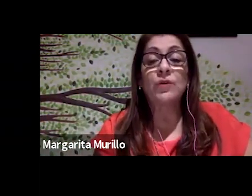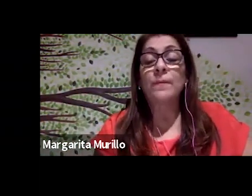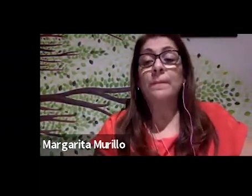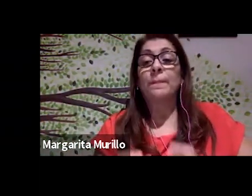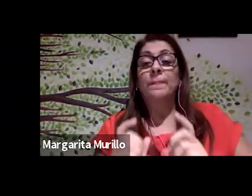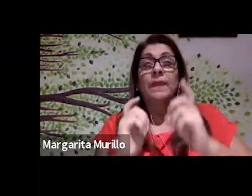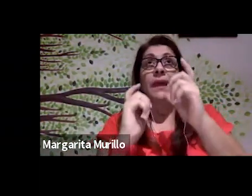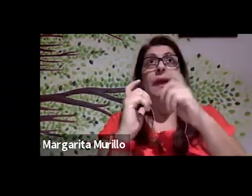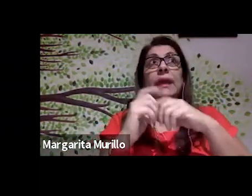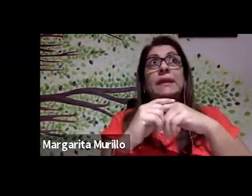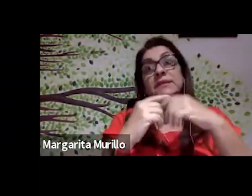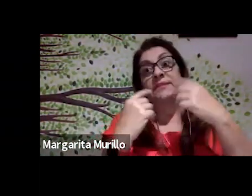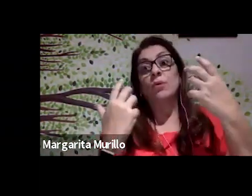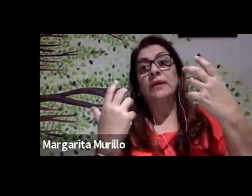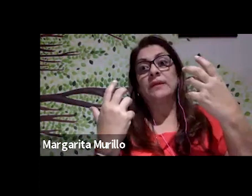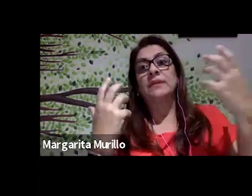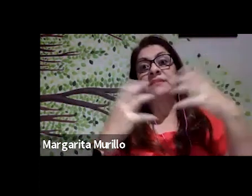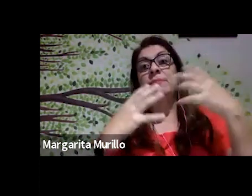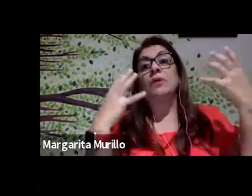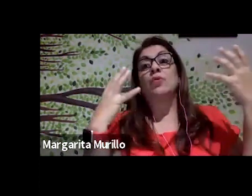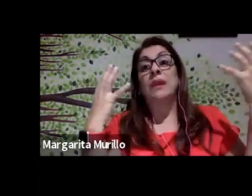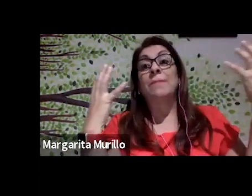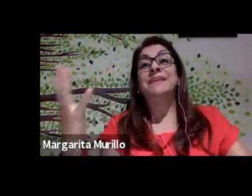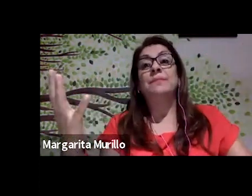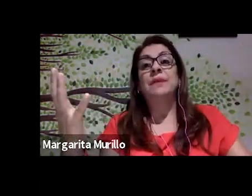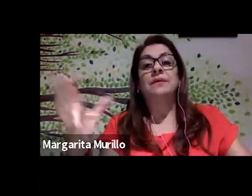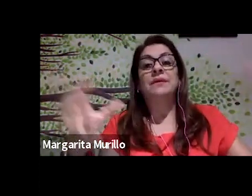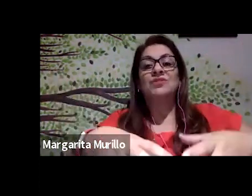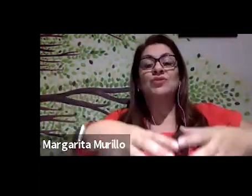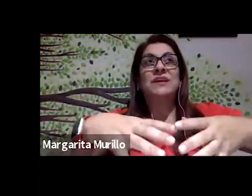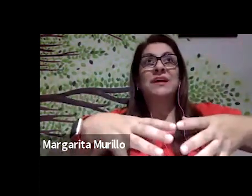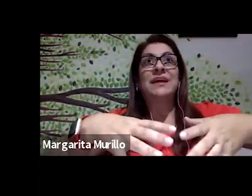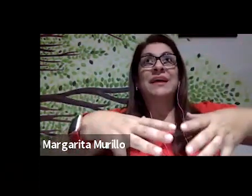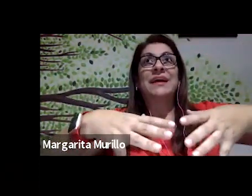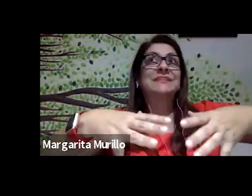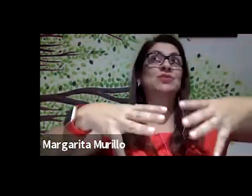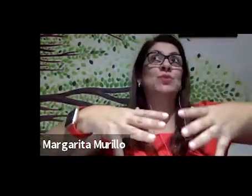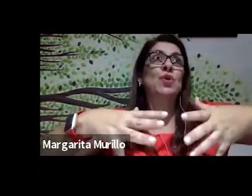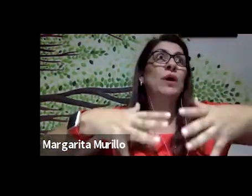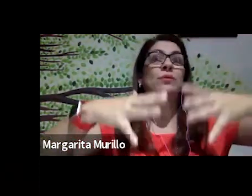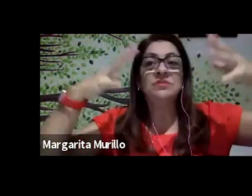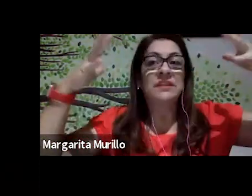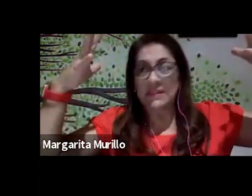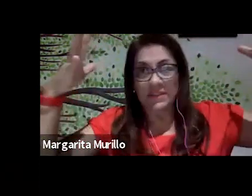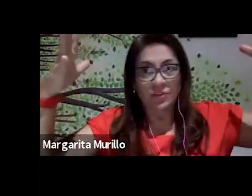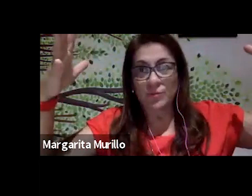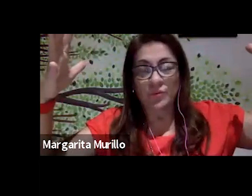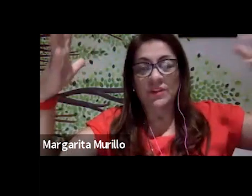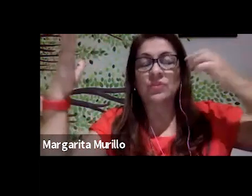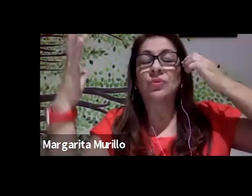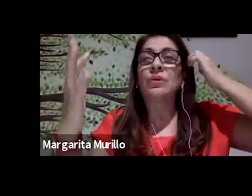cibernético Y es que ahora encima con la pandemia esto se subió en un